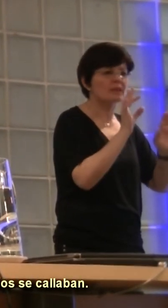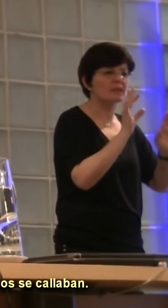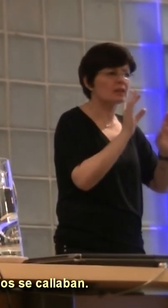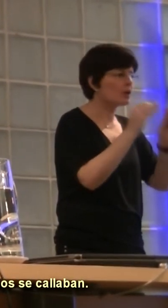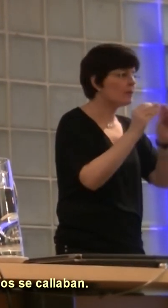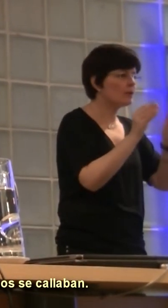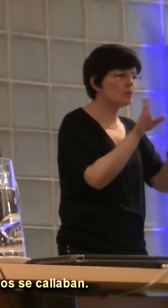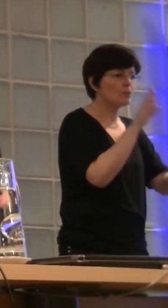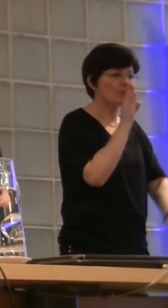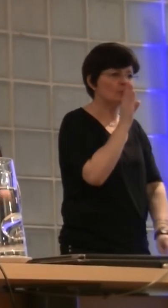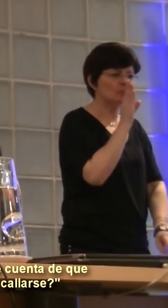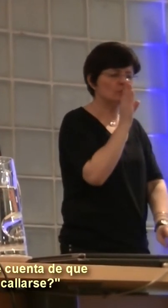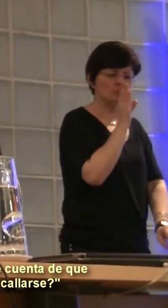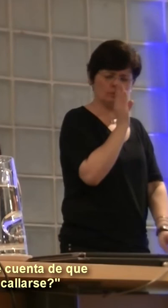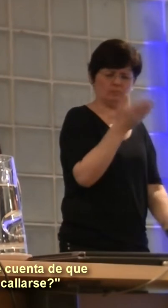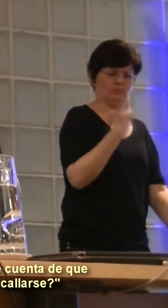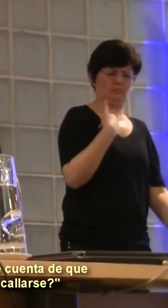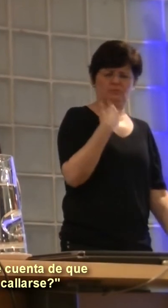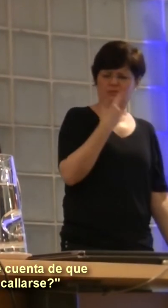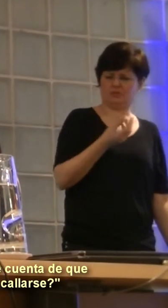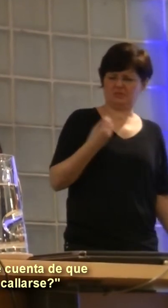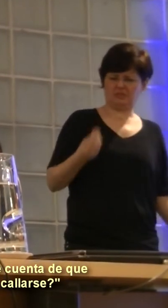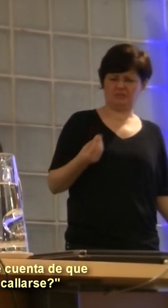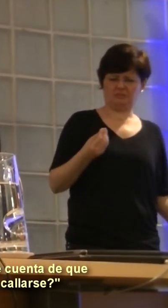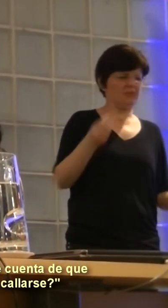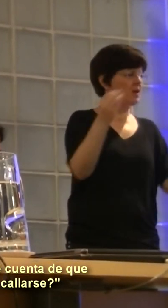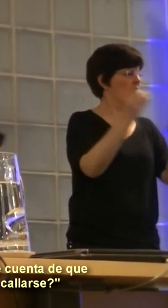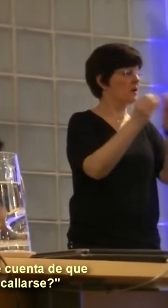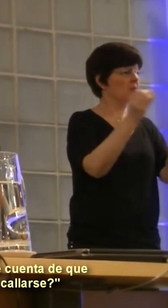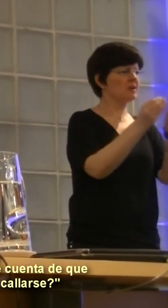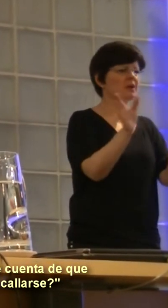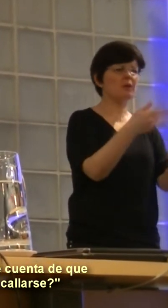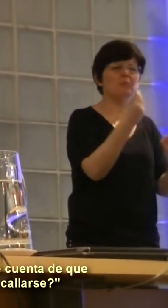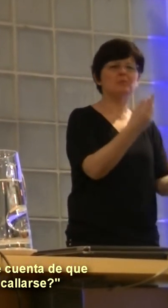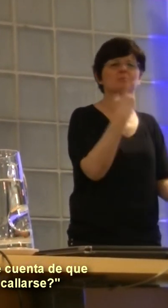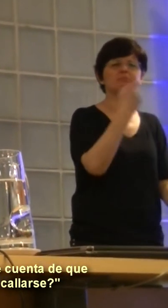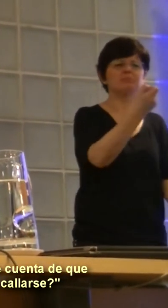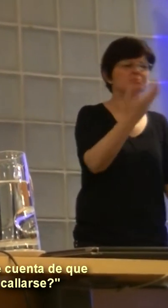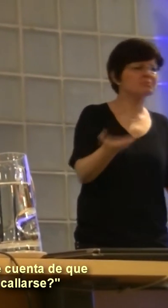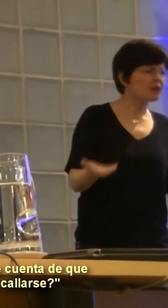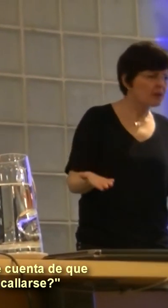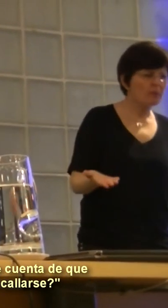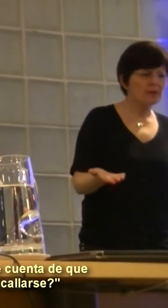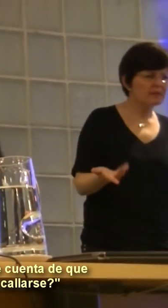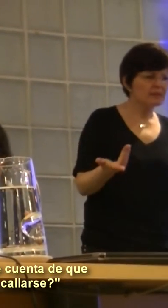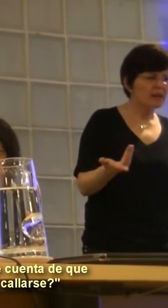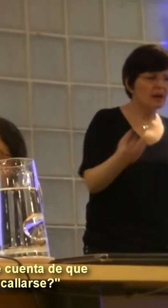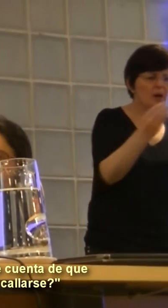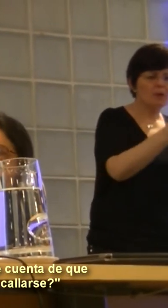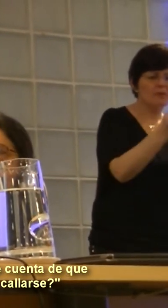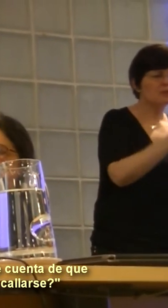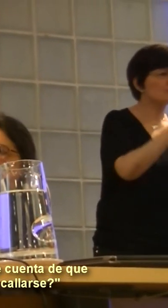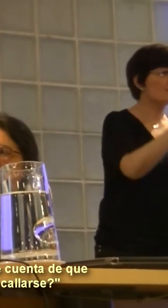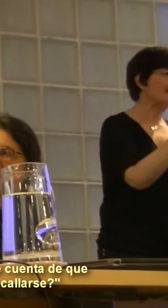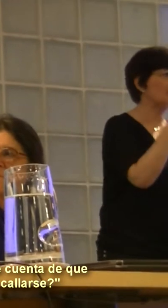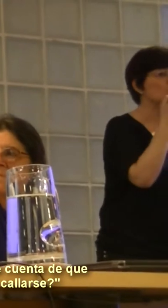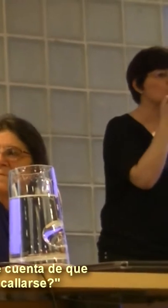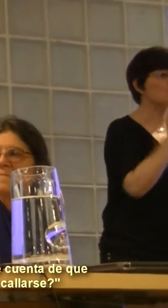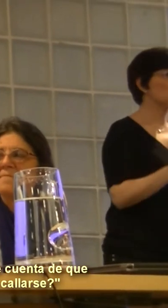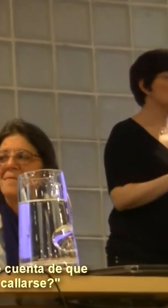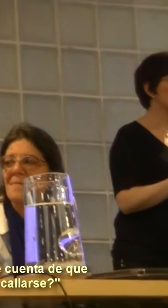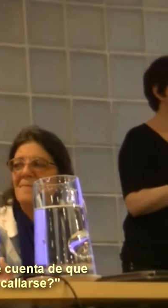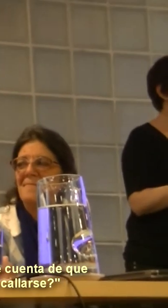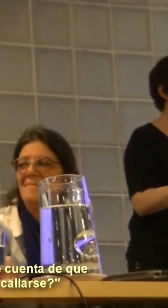callaban. Yo decía, ¿pero cómo hacen los chicos para darse cuenta que con un movimiento del labio